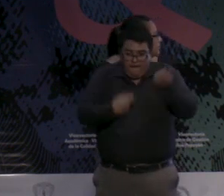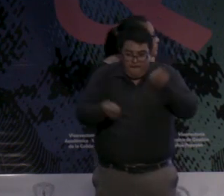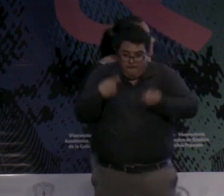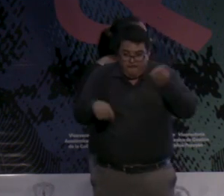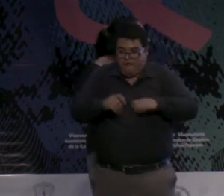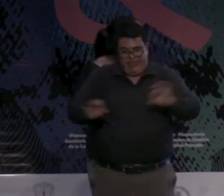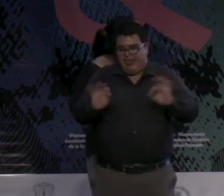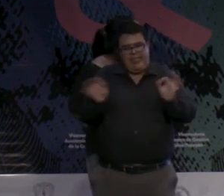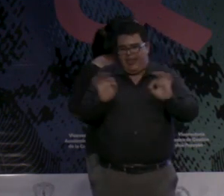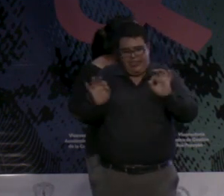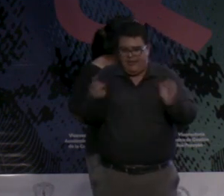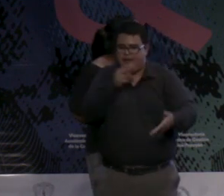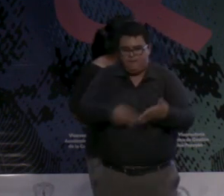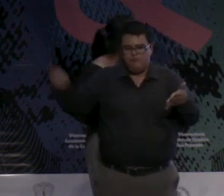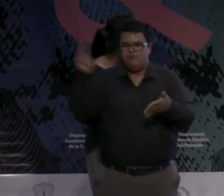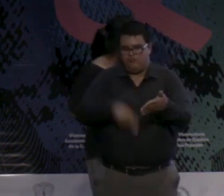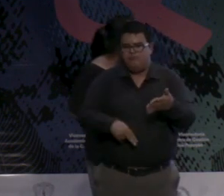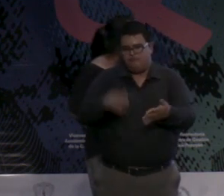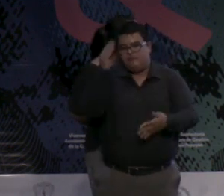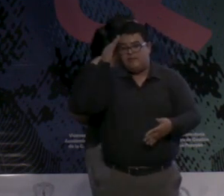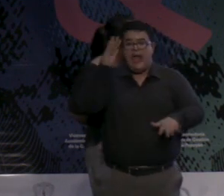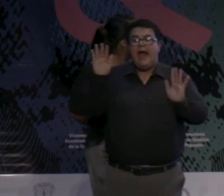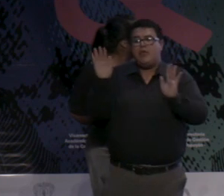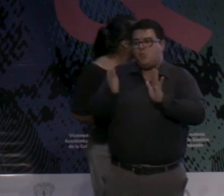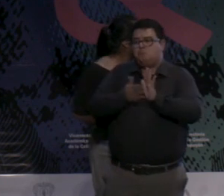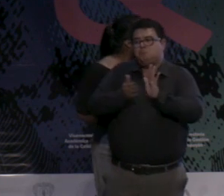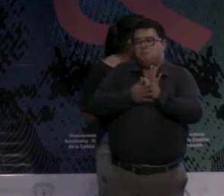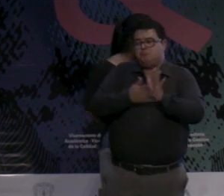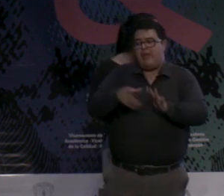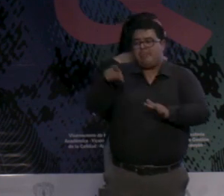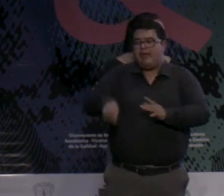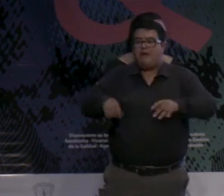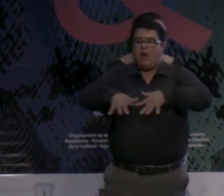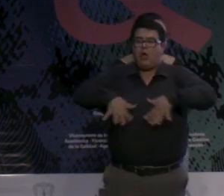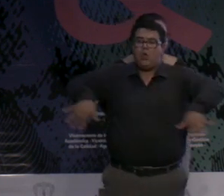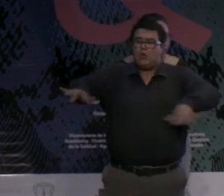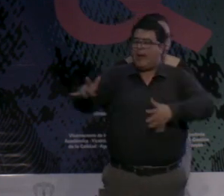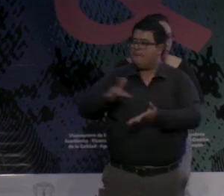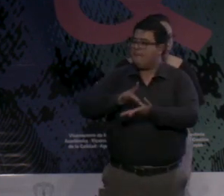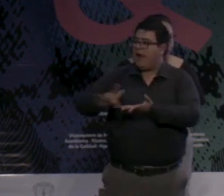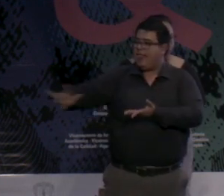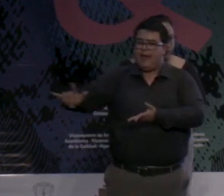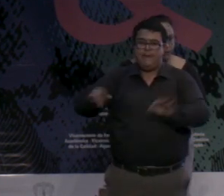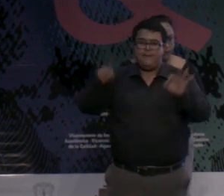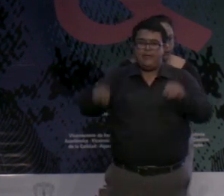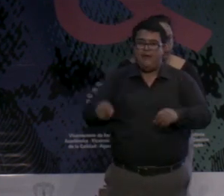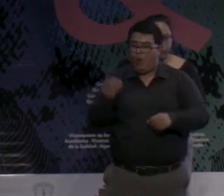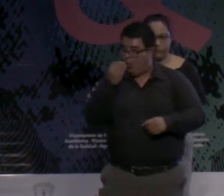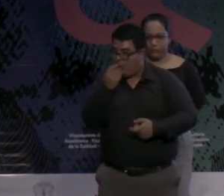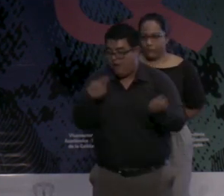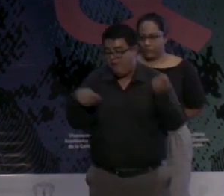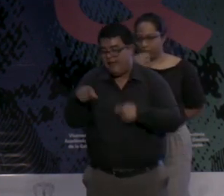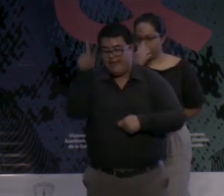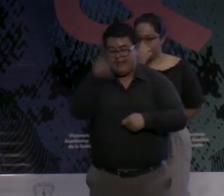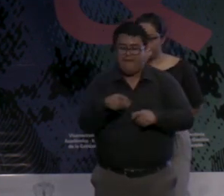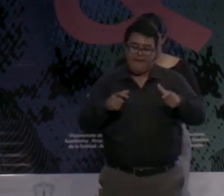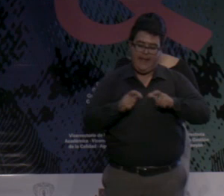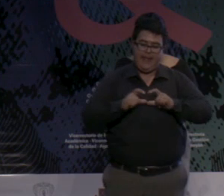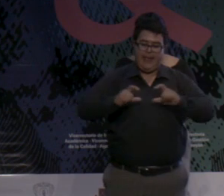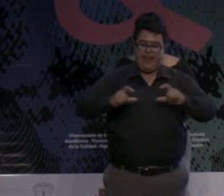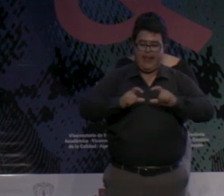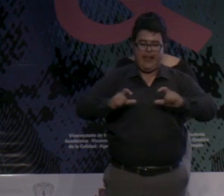crear unos relatos que la gente cuente y que se vuelvan mitos urbanos. Viceversa consistía en lo siguiente: como en la universidad está prohibido que